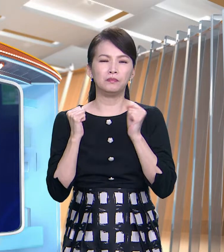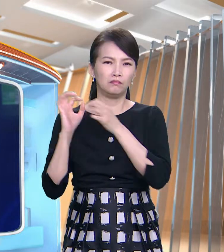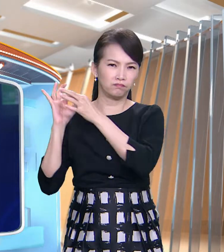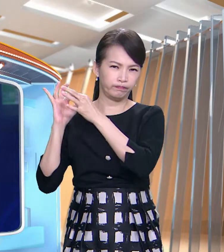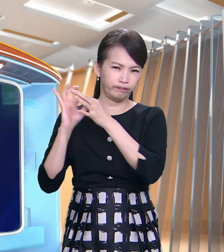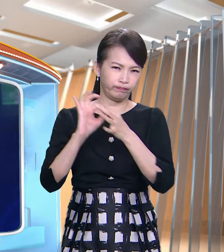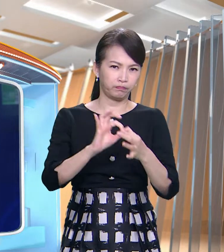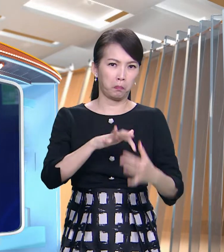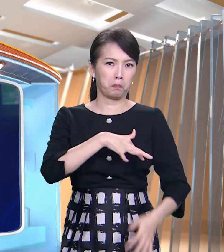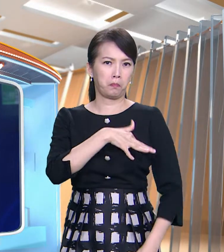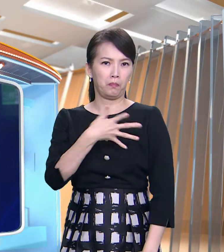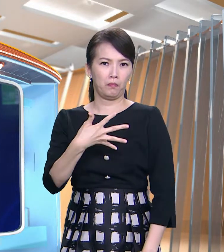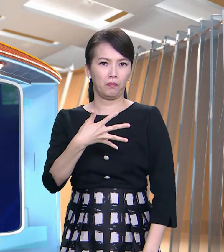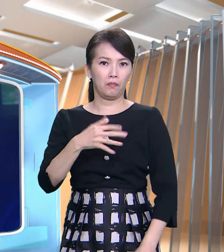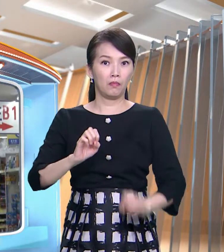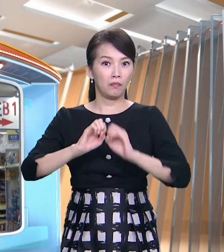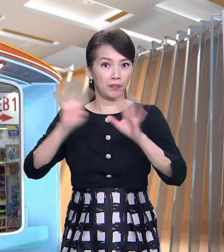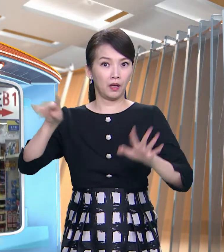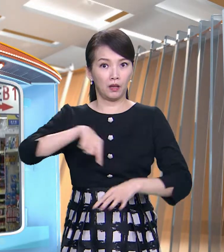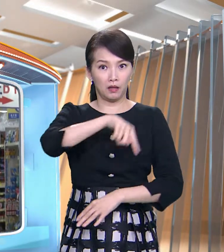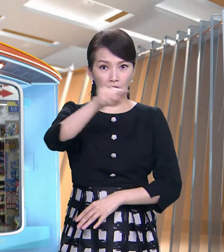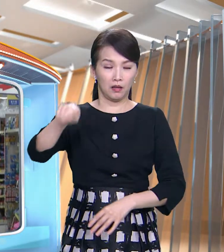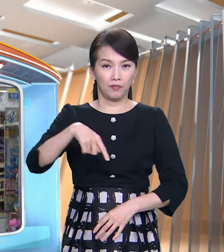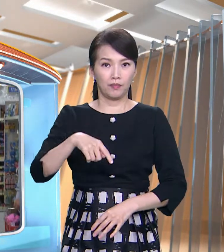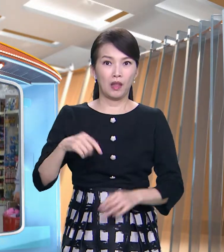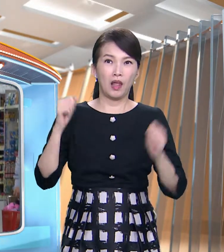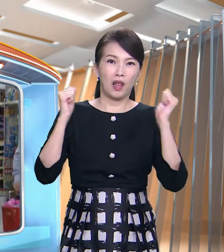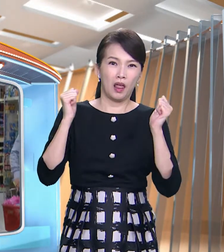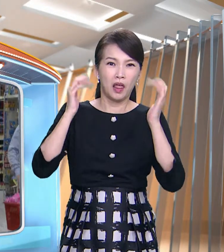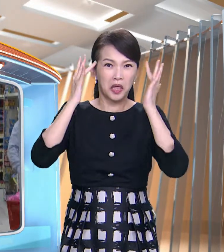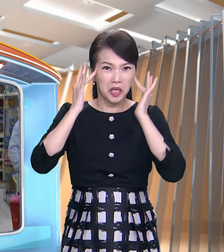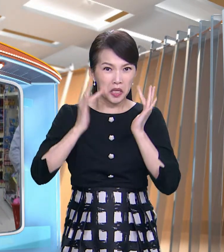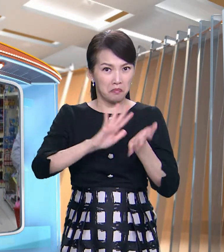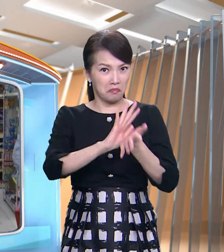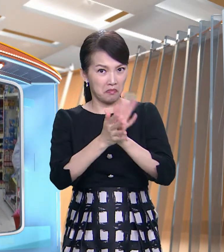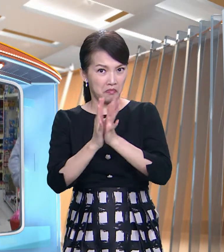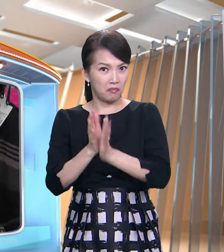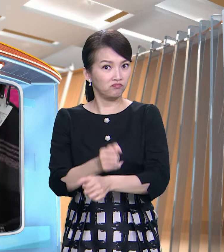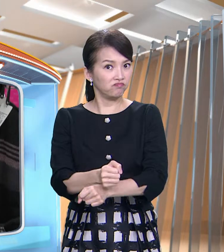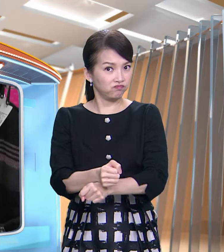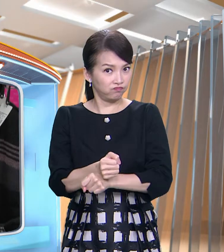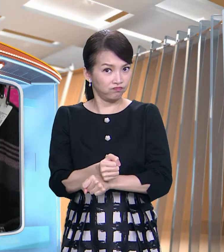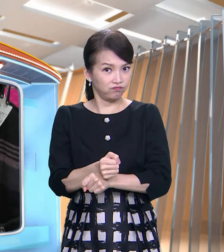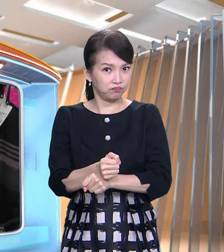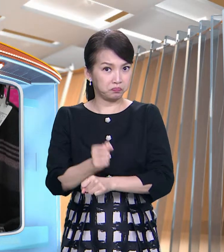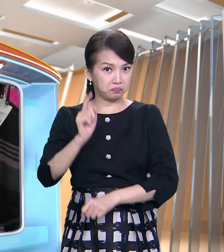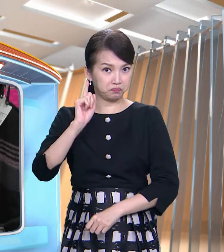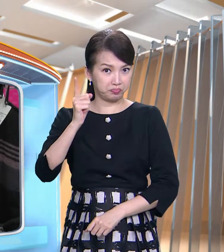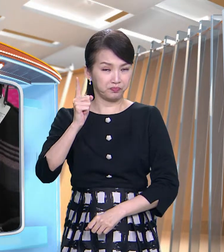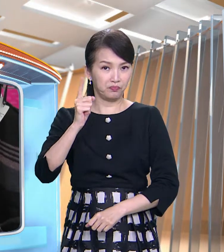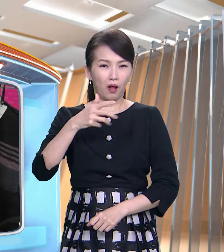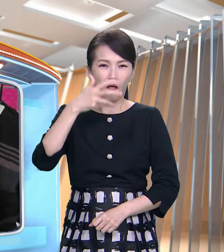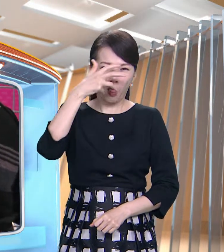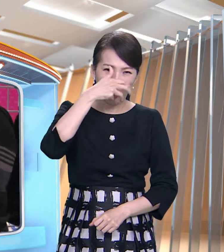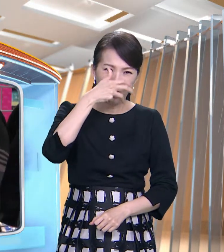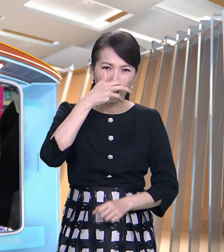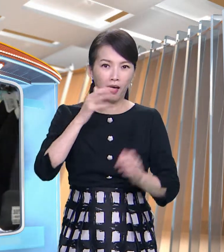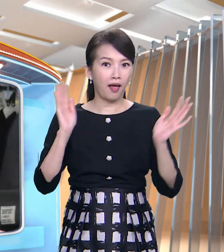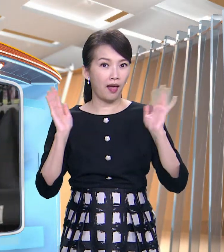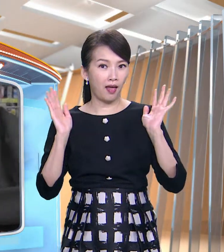一直持续到周五。提醒您要留意天气的变化，尤其是长者和婴幼